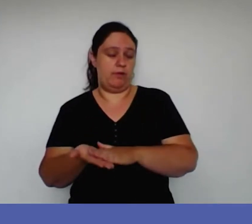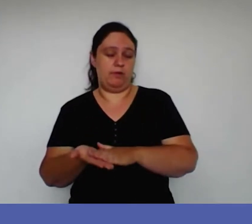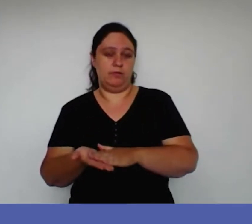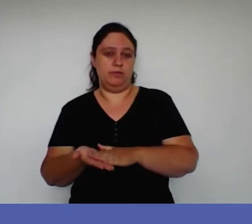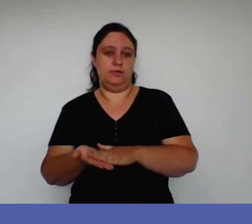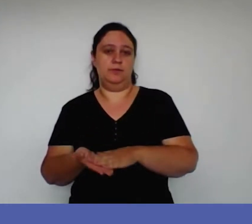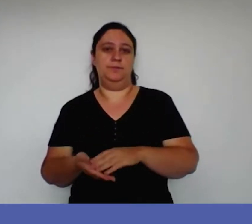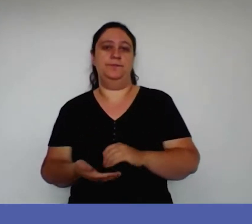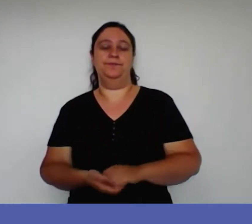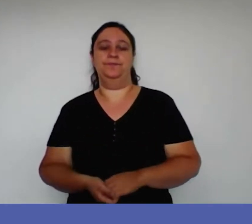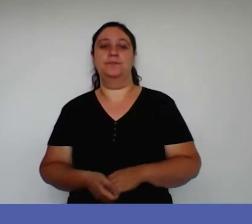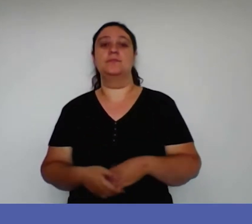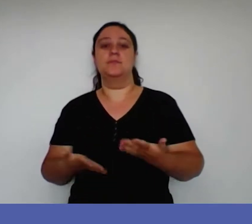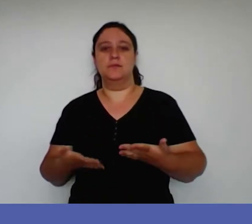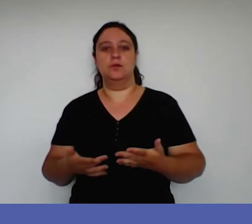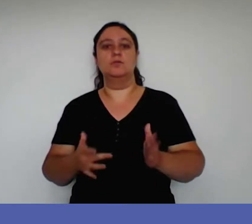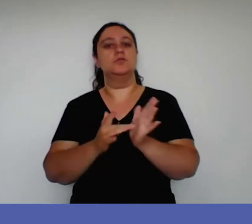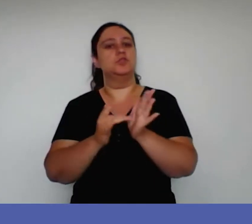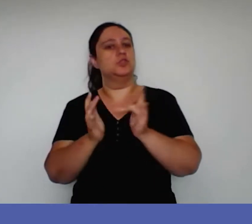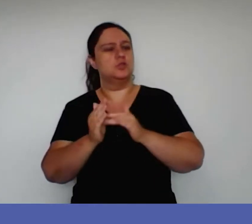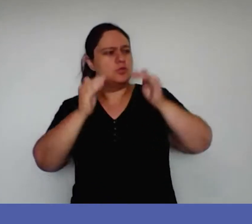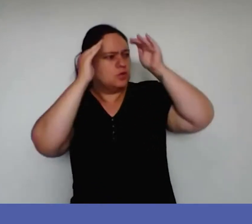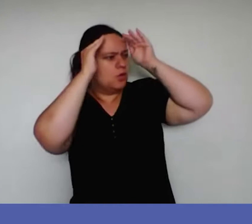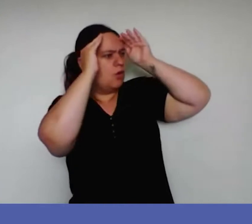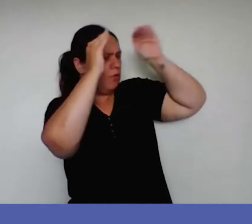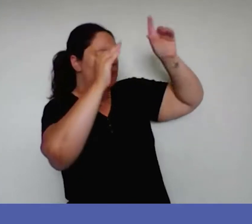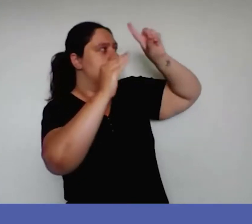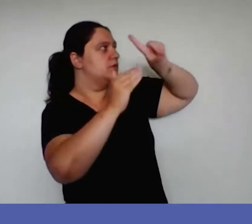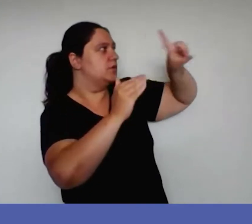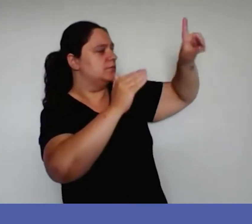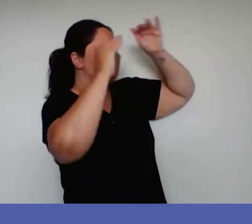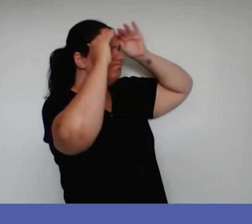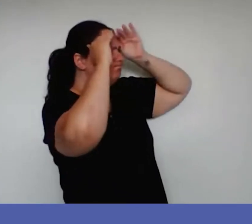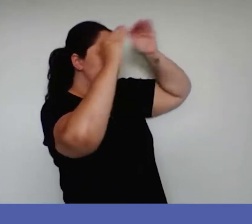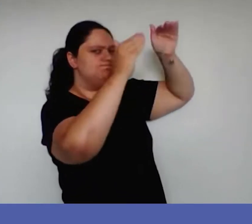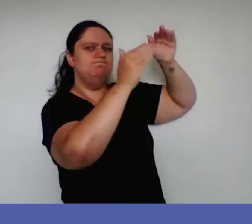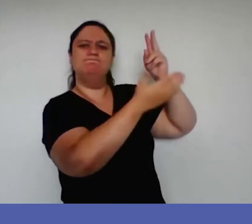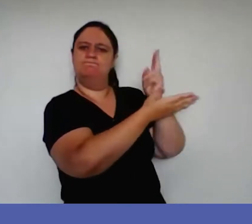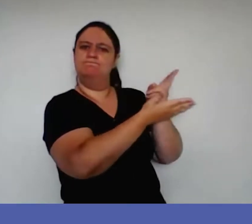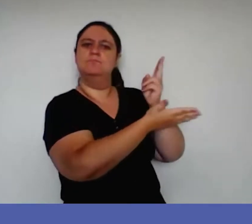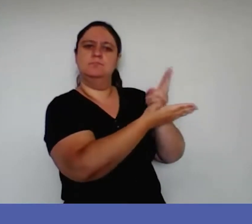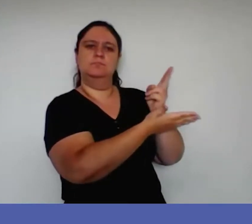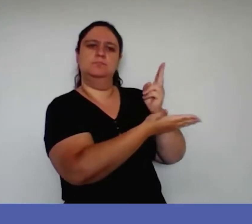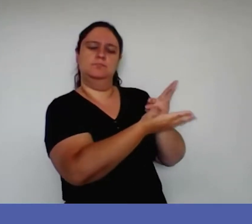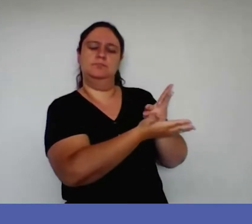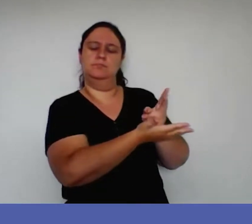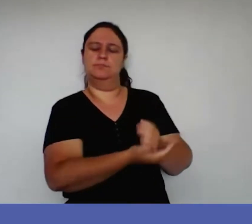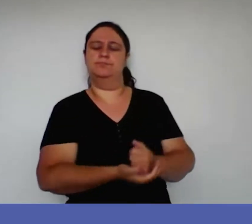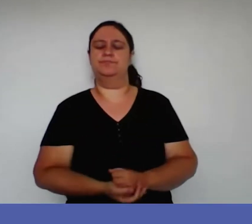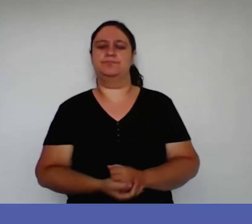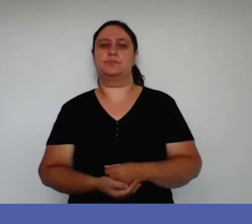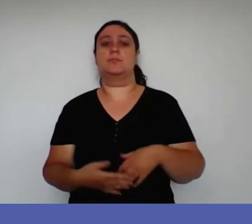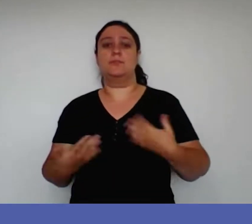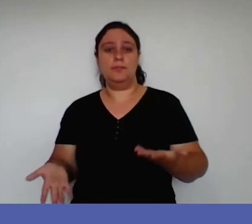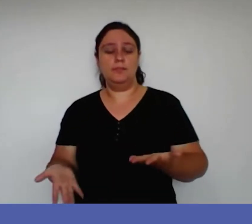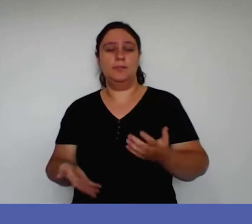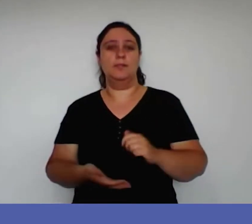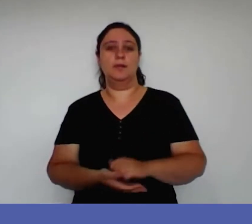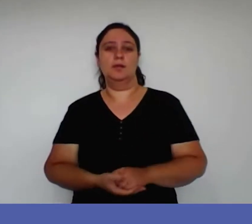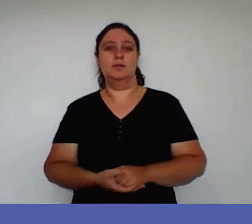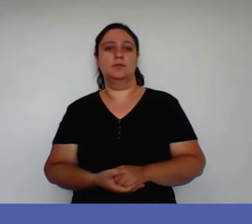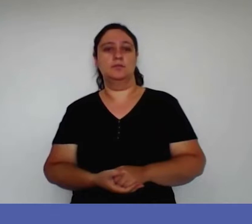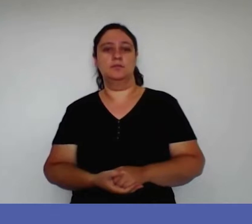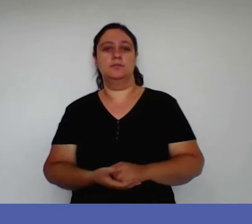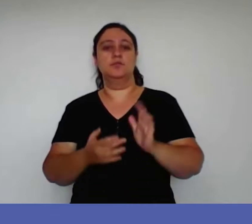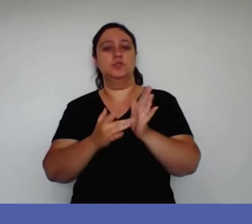né, obediente à vontade de Deus nas mãos dos seus tosqueadores. Por isso, irmãos, ele veio como um Cordeiro de